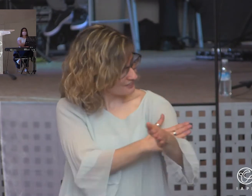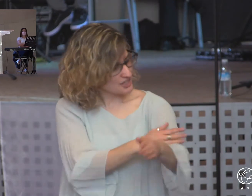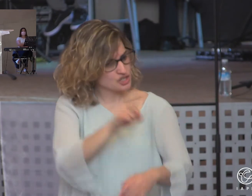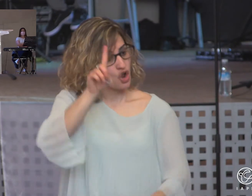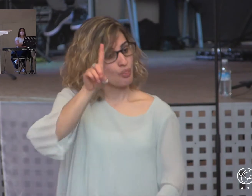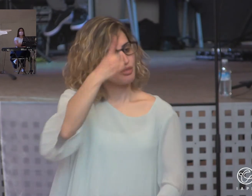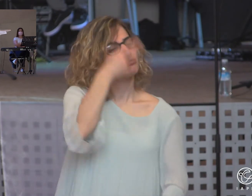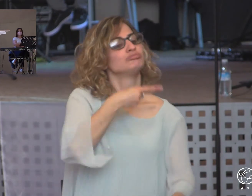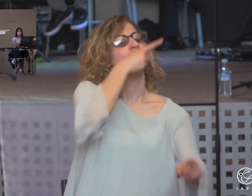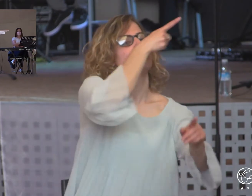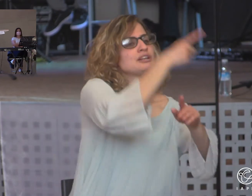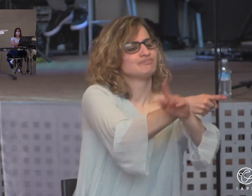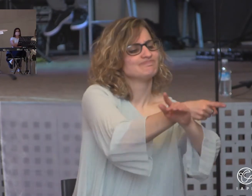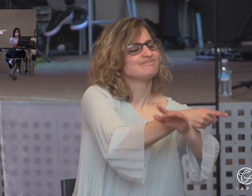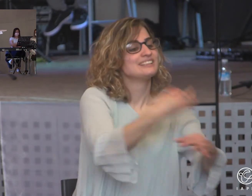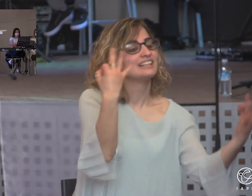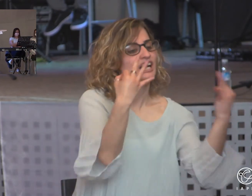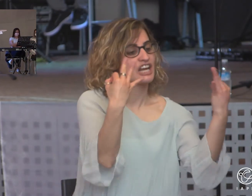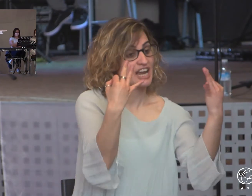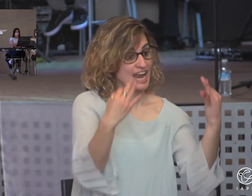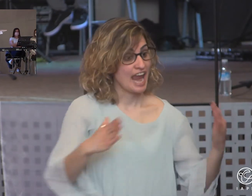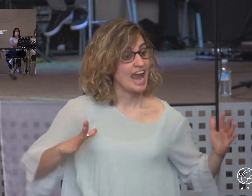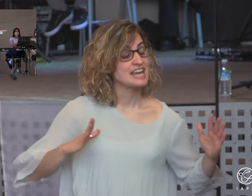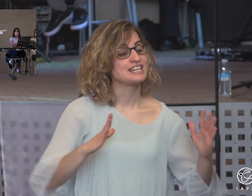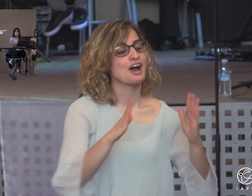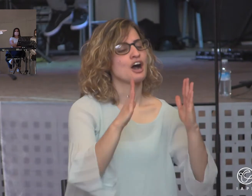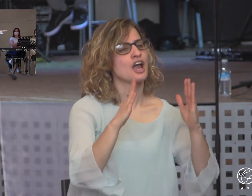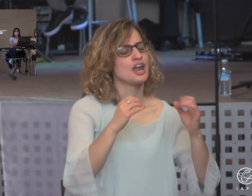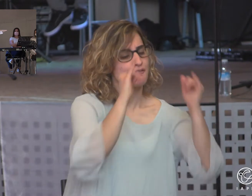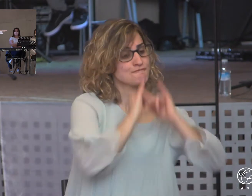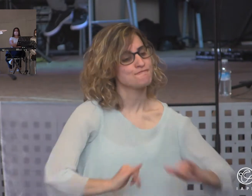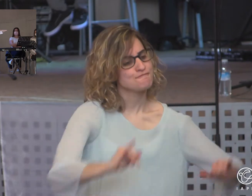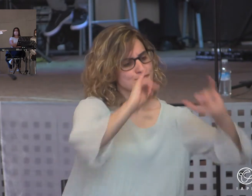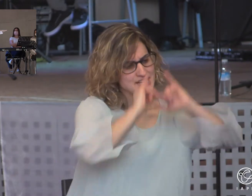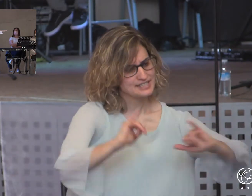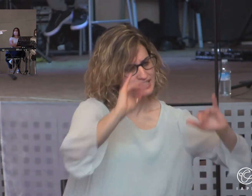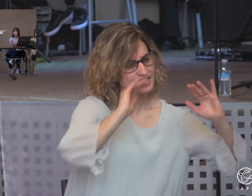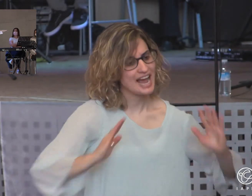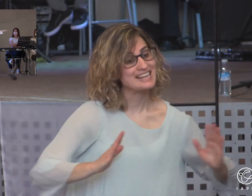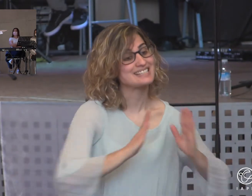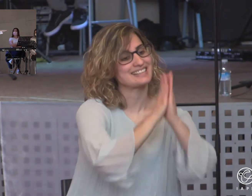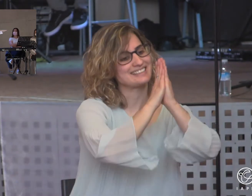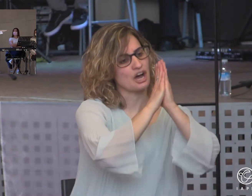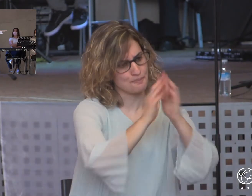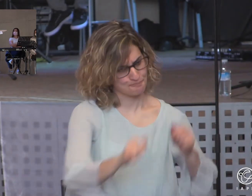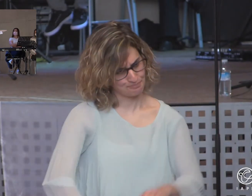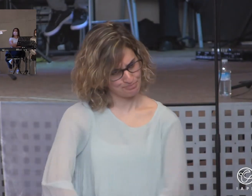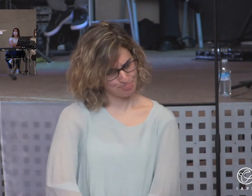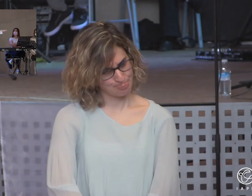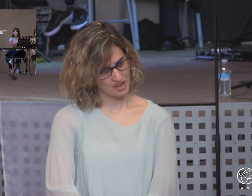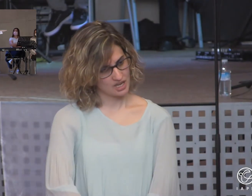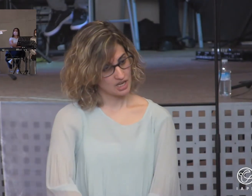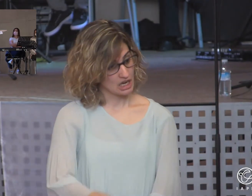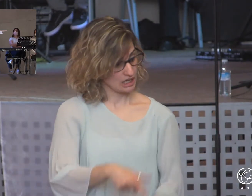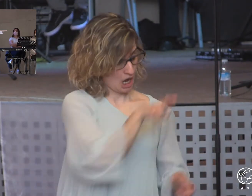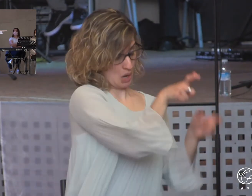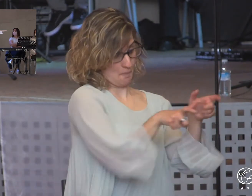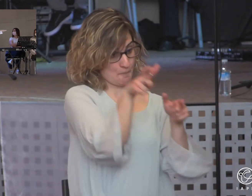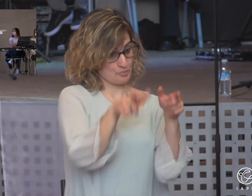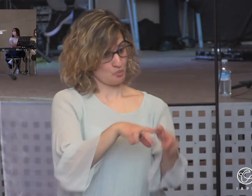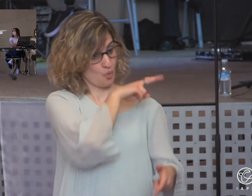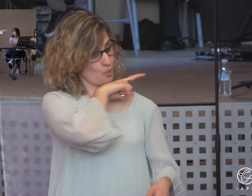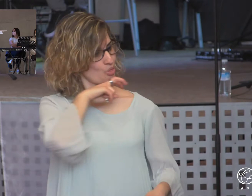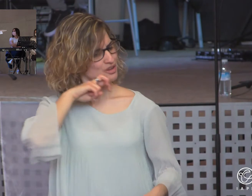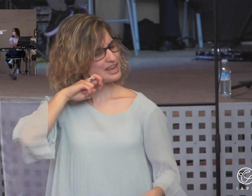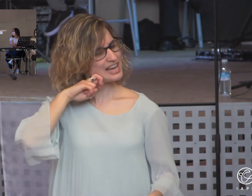la tienen que rememorar y conmemorar pues cada año. Bien, el día 14